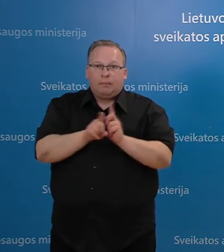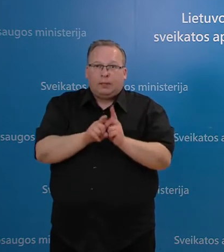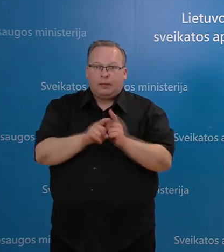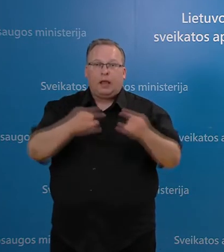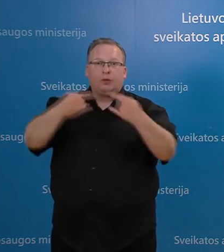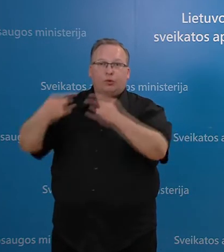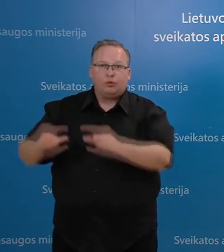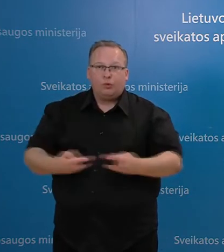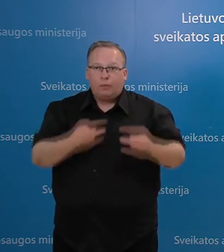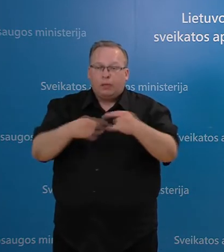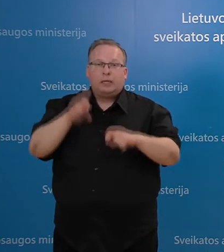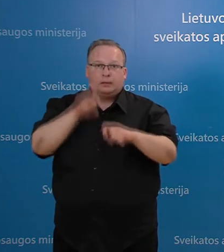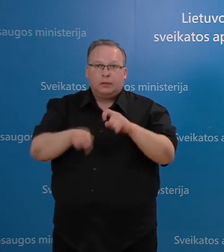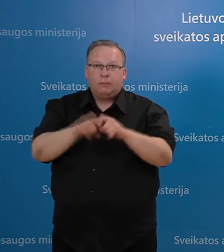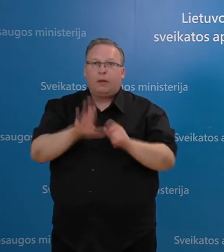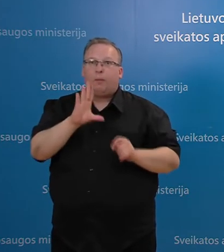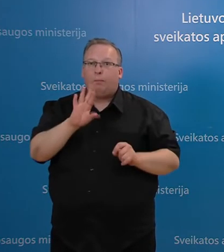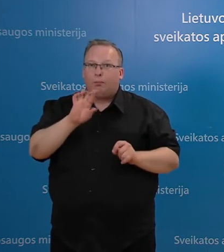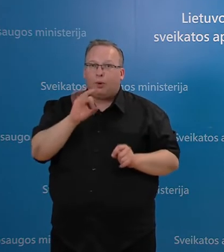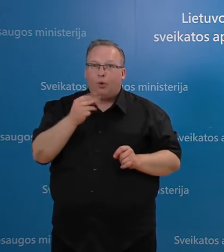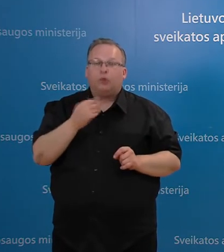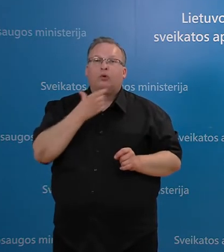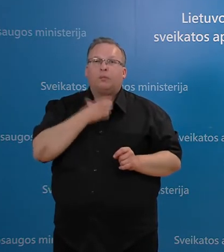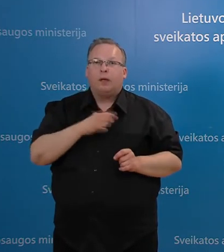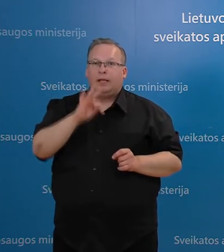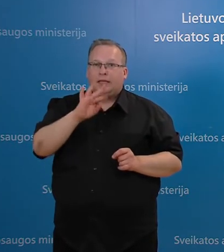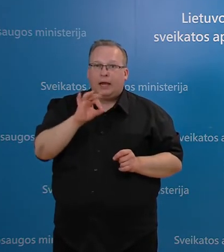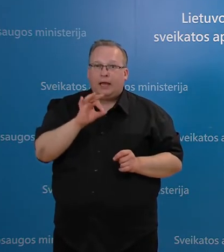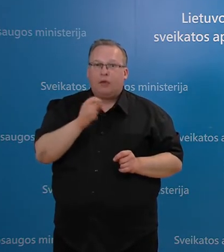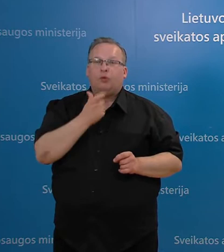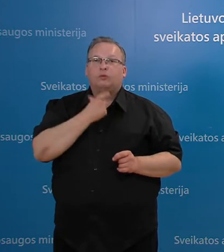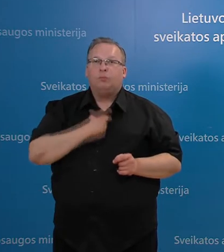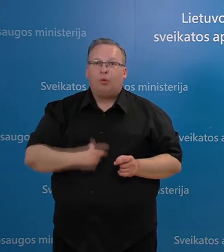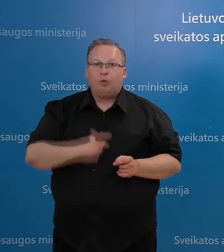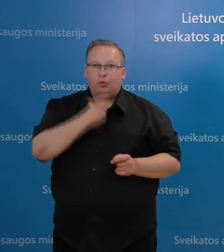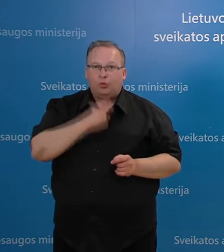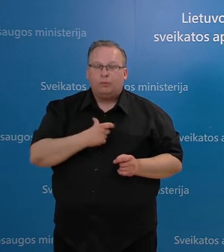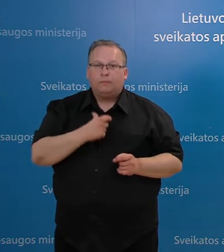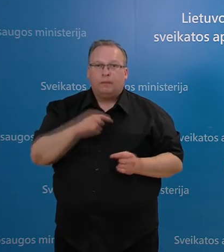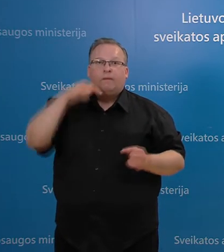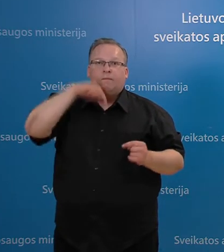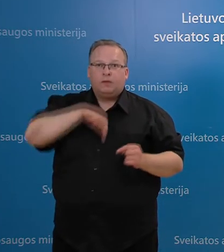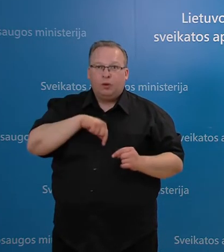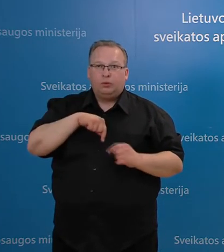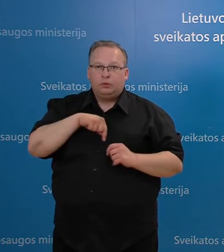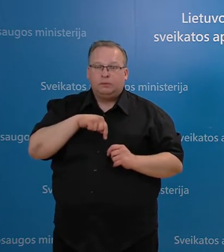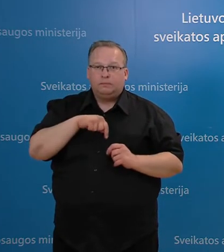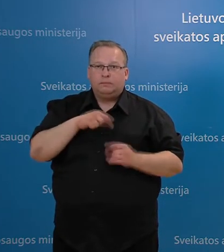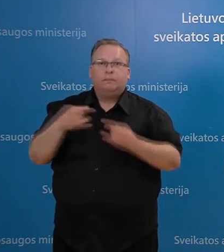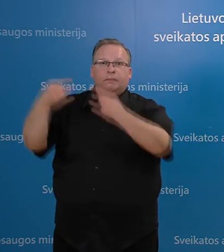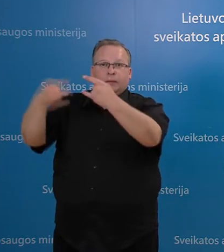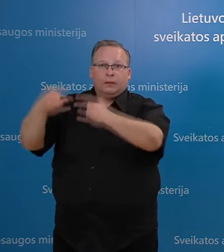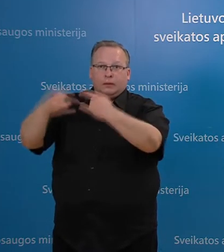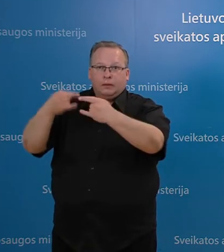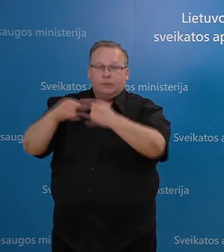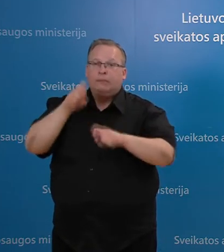endoskopinis tyrimas, taip pat bronchoskopija, tai yra trachėjos ir bronchų vidaus apžiūra bronchoskopu. Ir tai